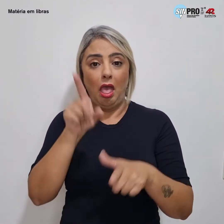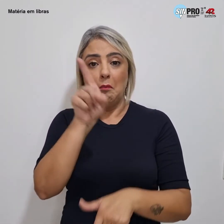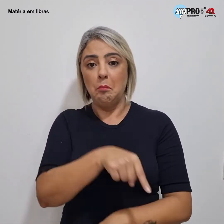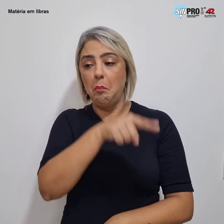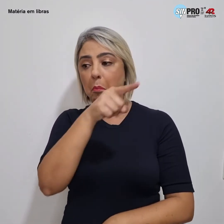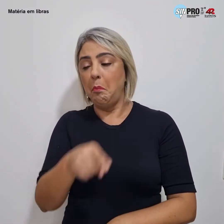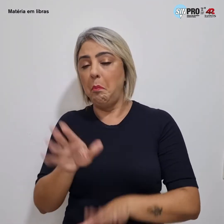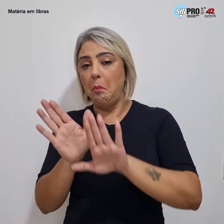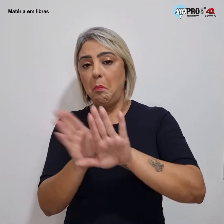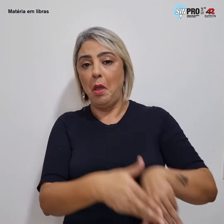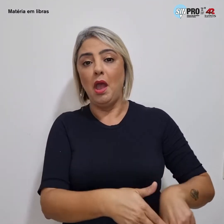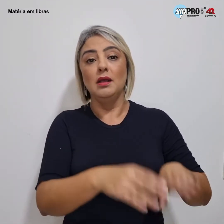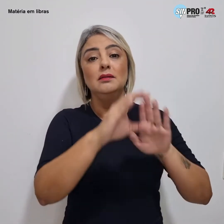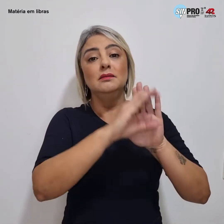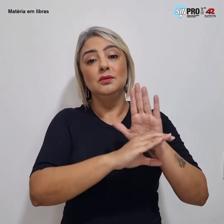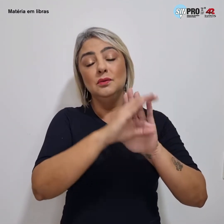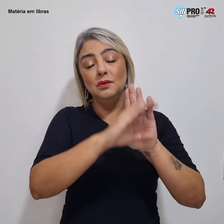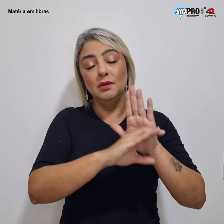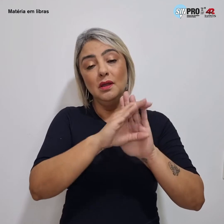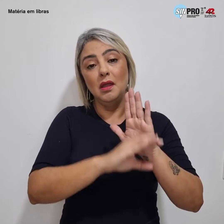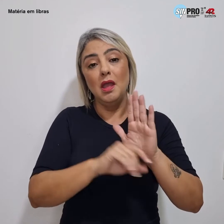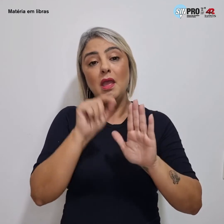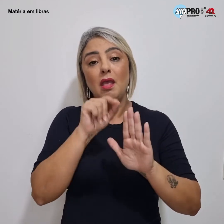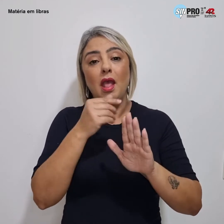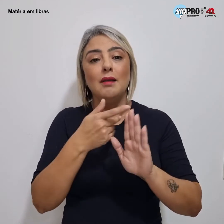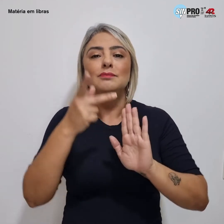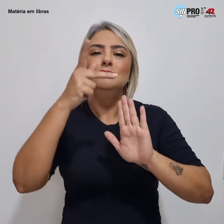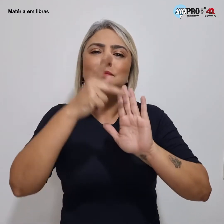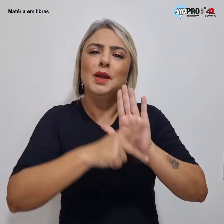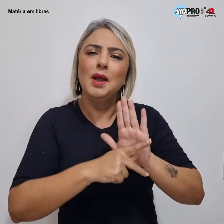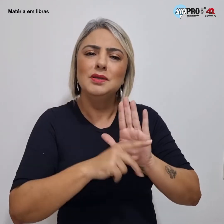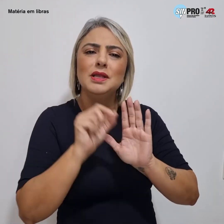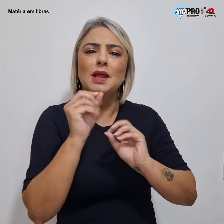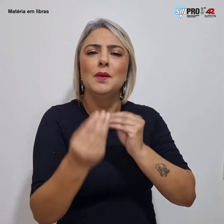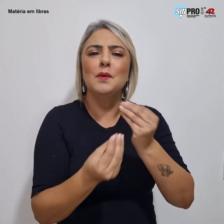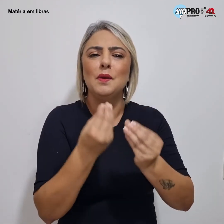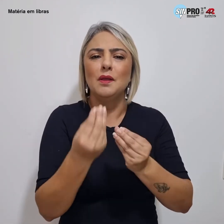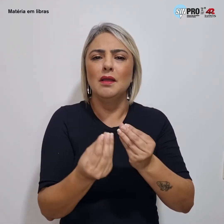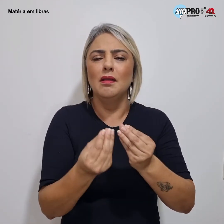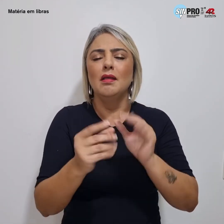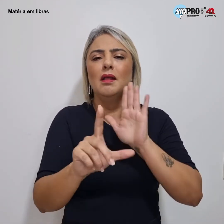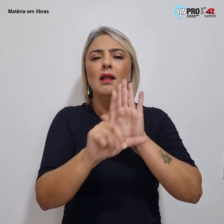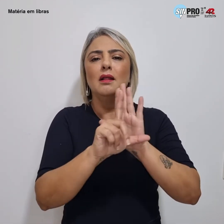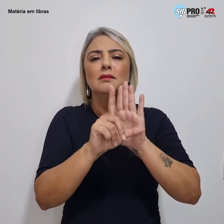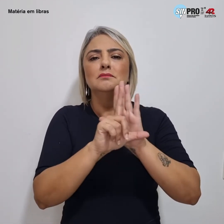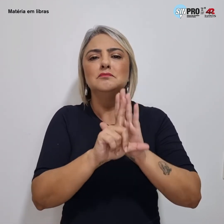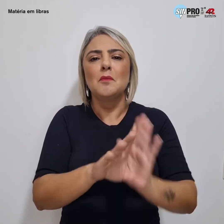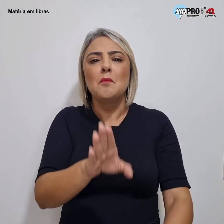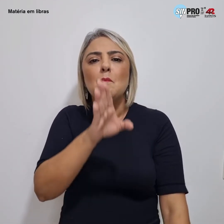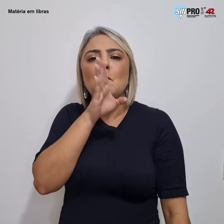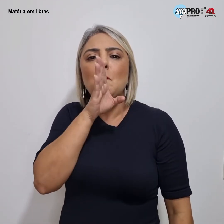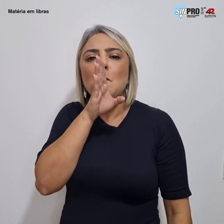trabalha para eliminar do currículo escolar por meio de projetos como os da Lei da